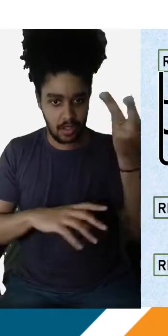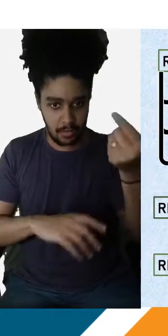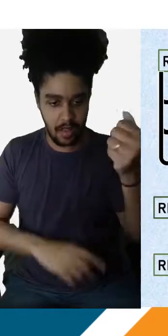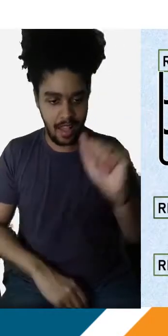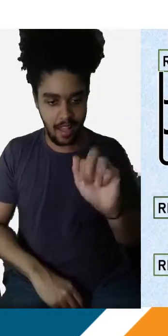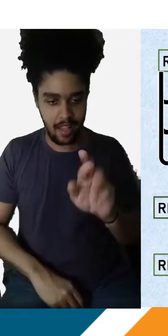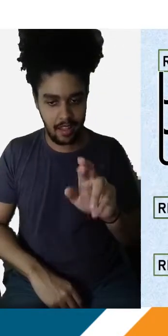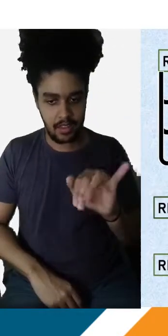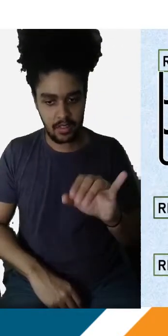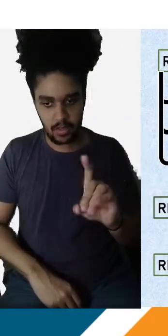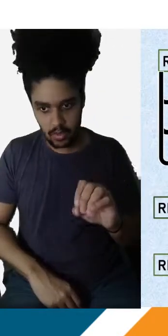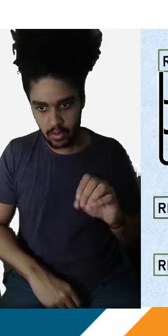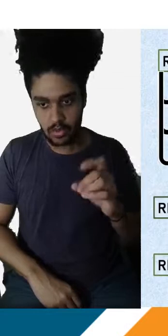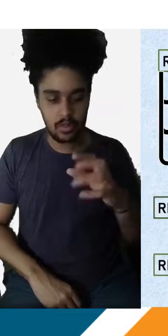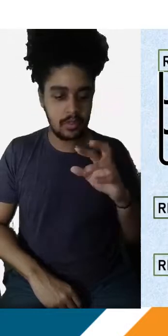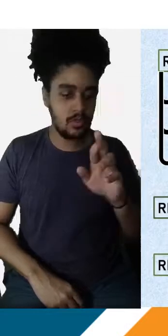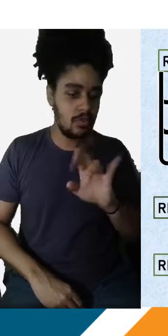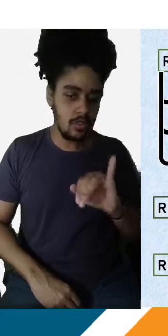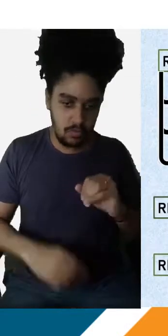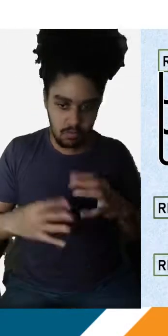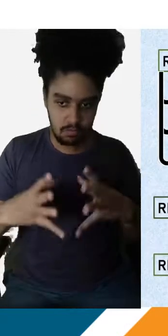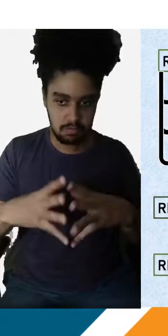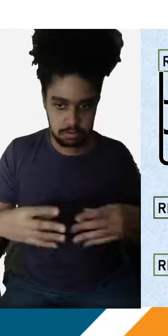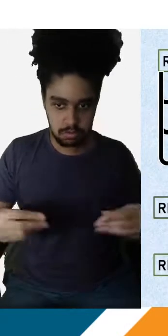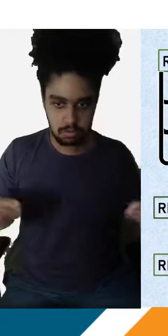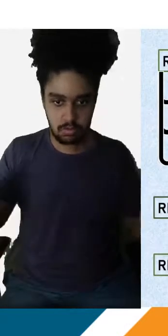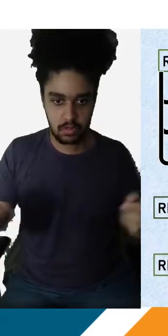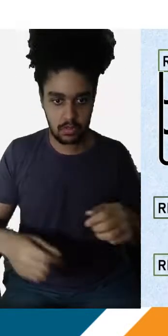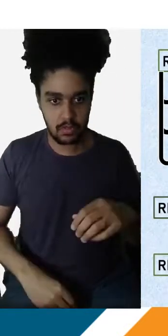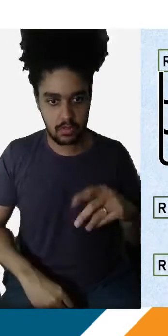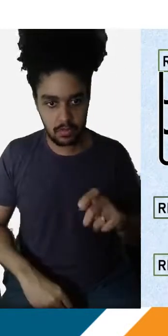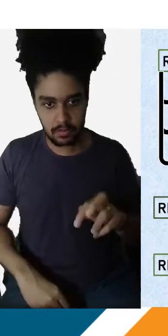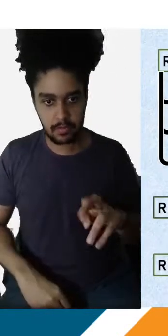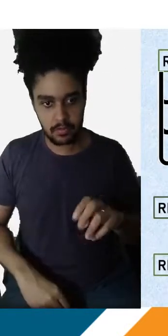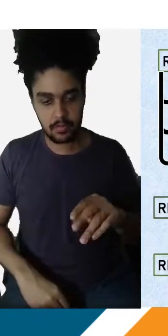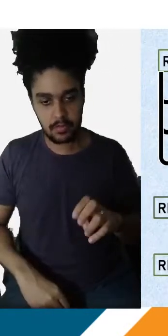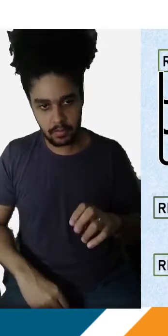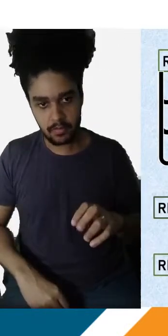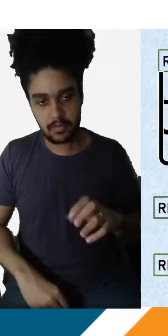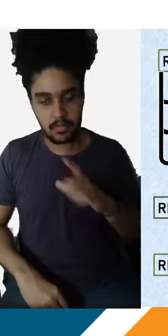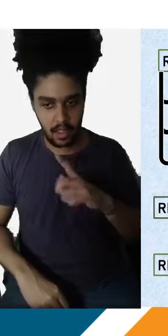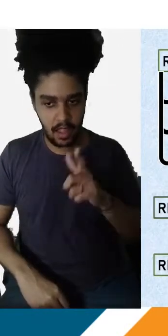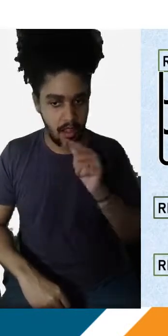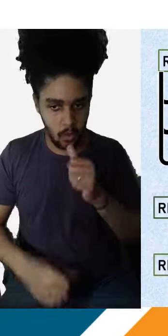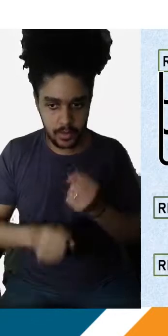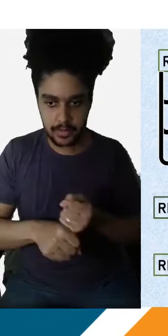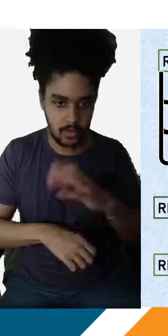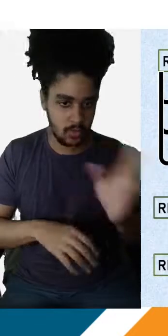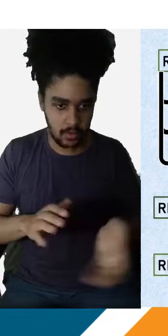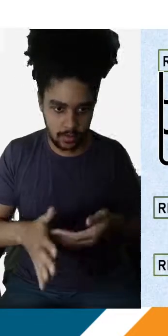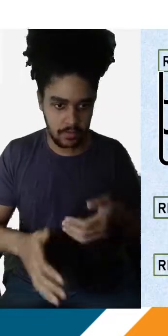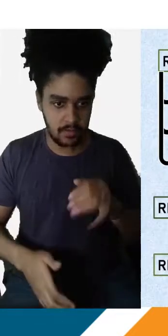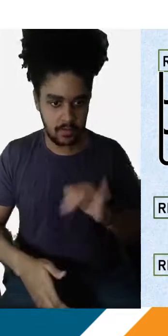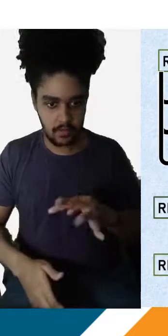secam. Então, essa é a diferença. Rio perene contém água o ano todo e o rio intermitente